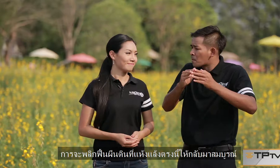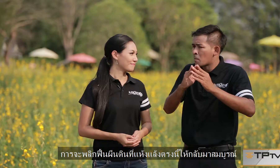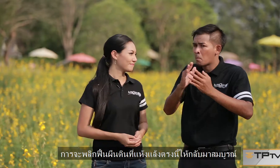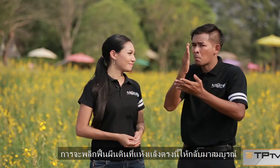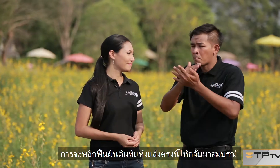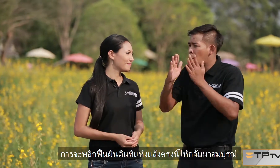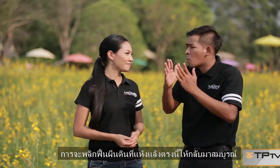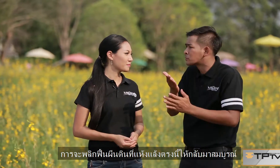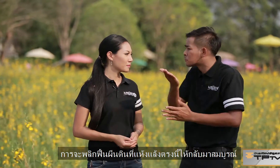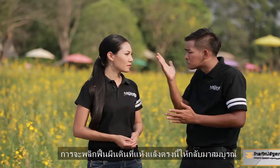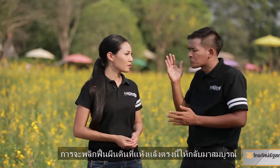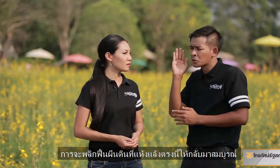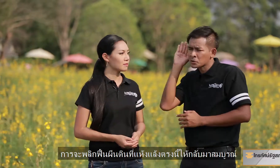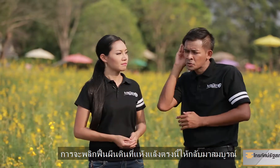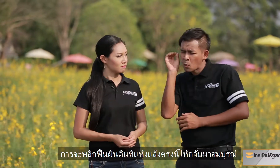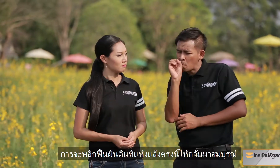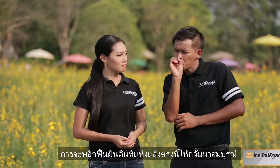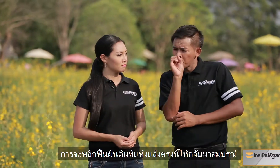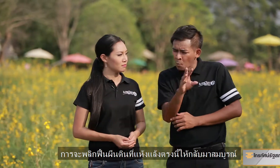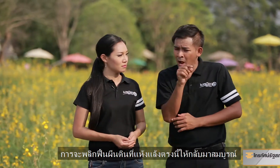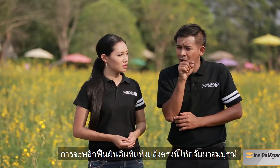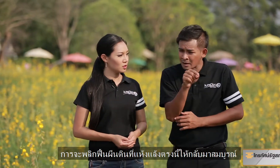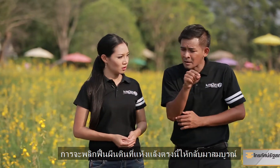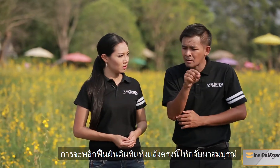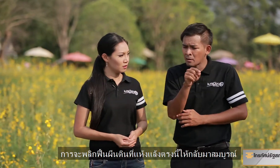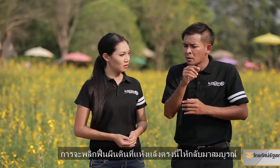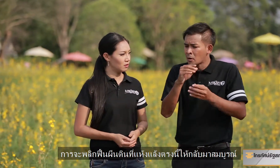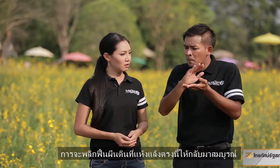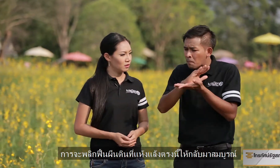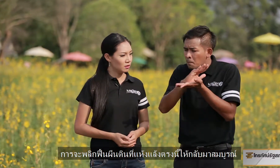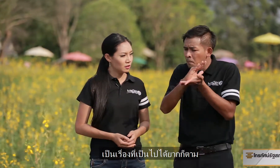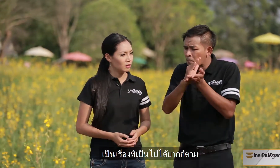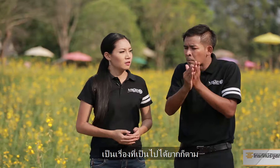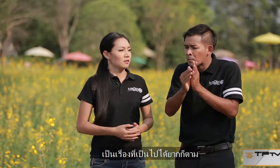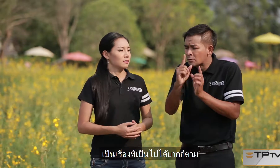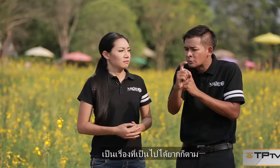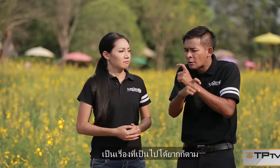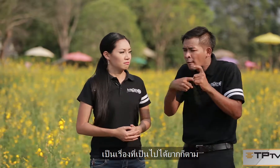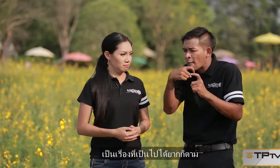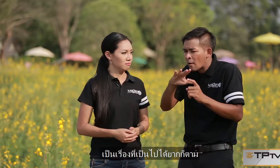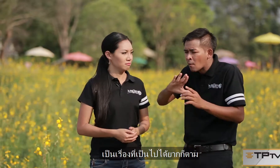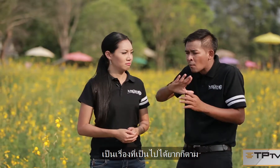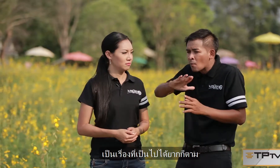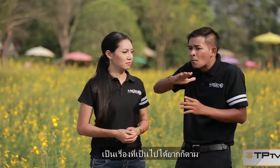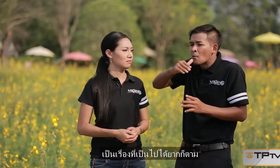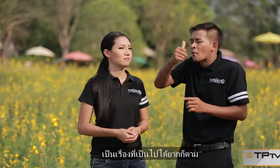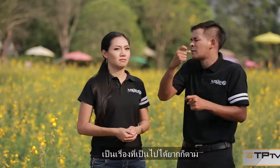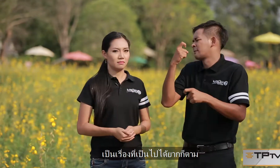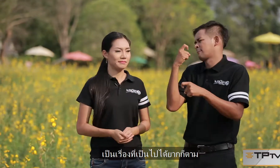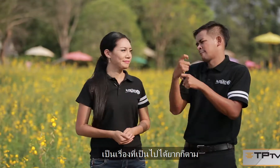จะพลิกฟื้นผืนดินที่แห้งแล้งตรงนี้ให้กลับมาสมบูรณ์เป็นเรื่องที่เป็นไปได้ยากก็ตาม